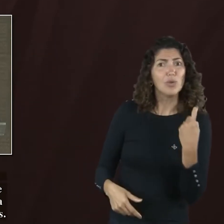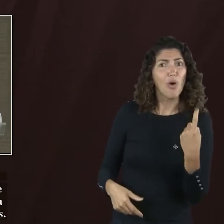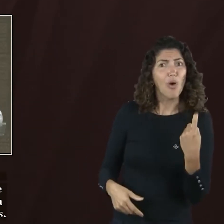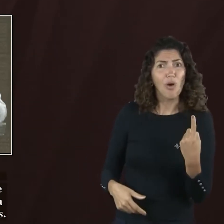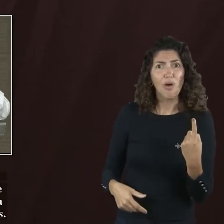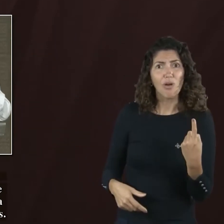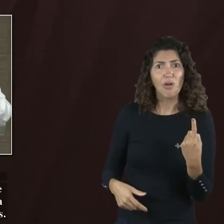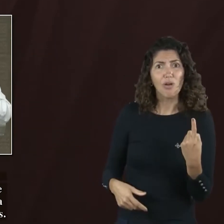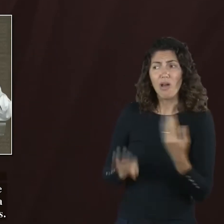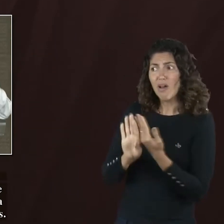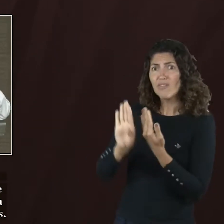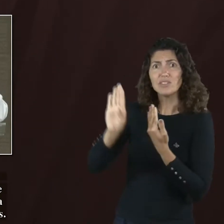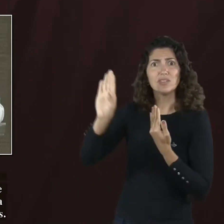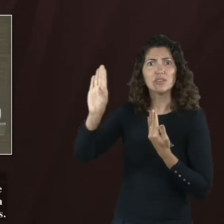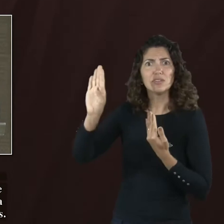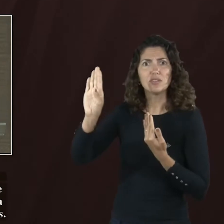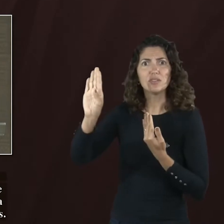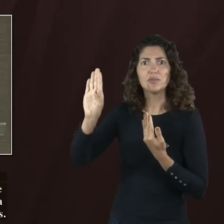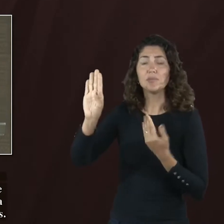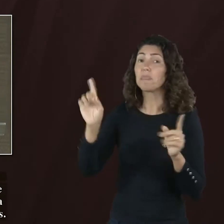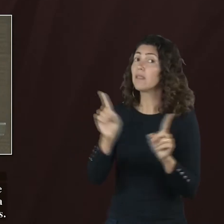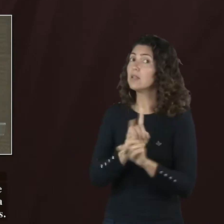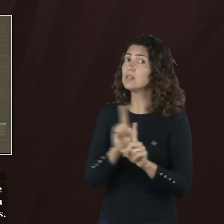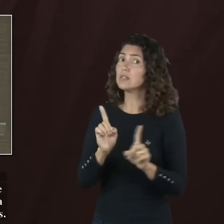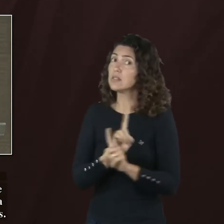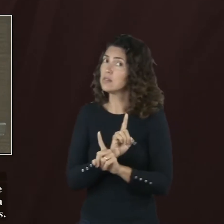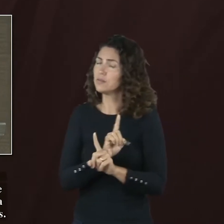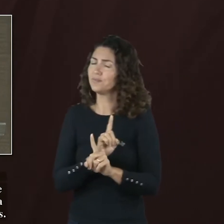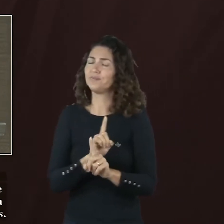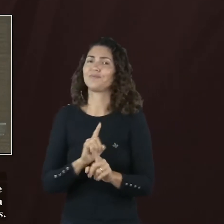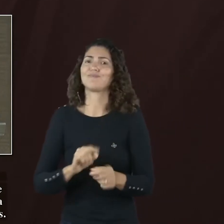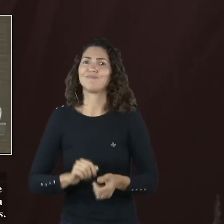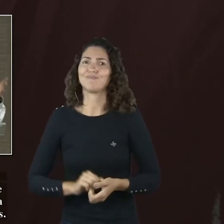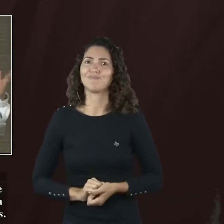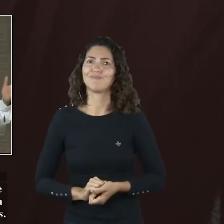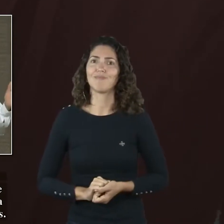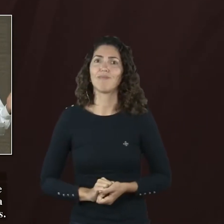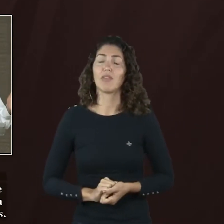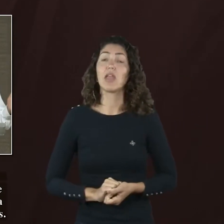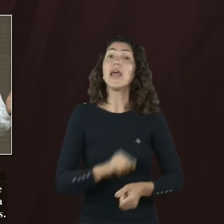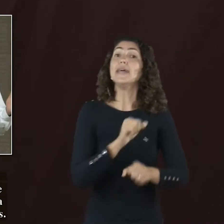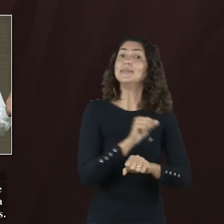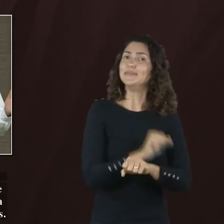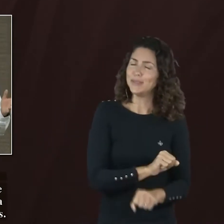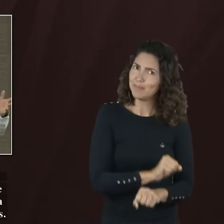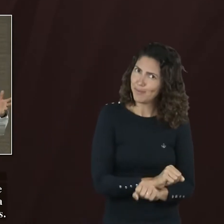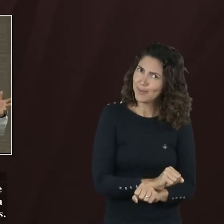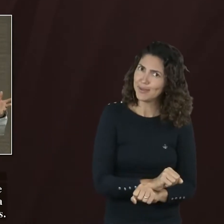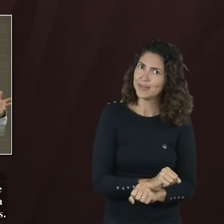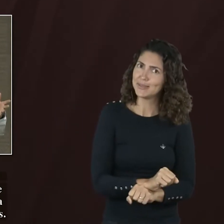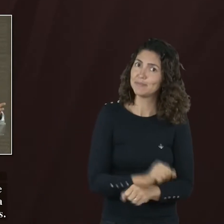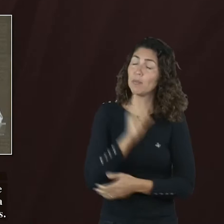devem esperar a promessa do Pai. Qual é a promessa do Pai?